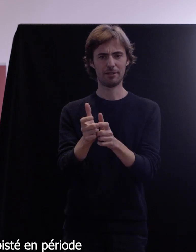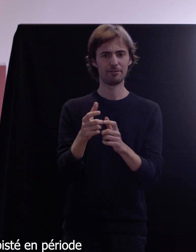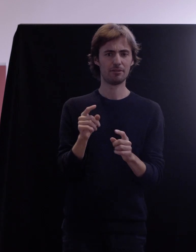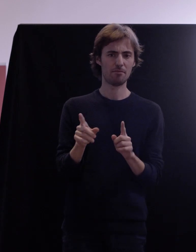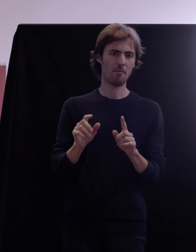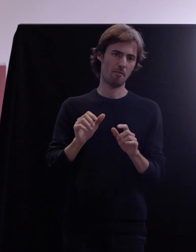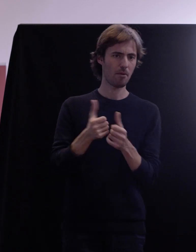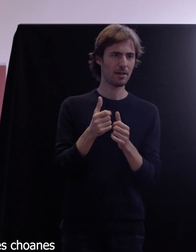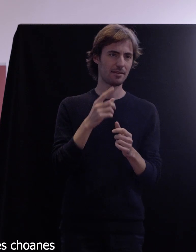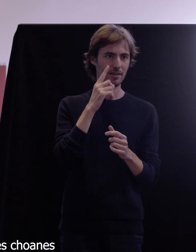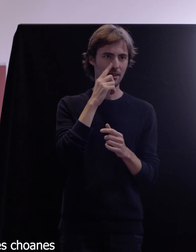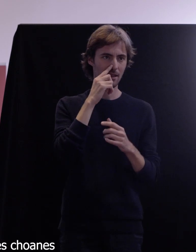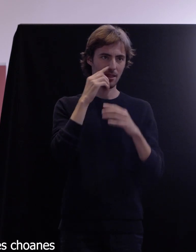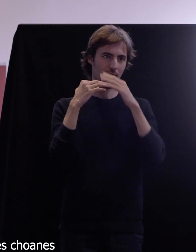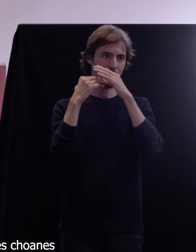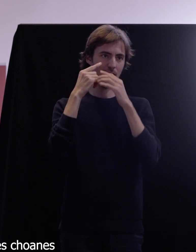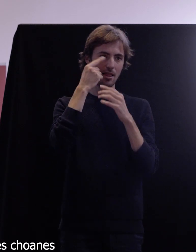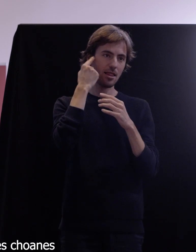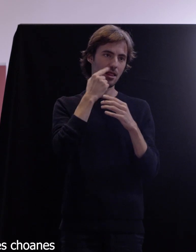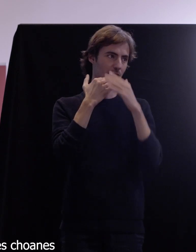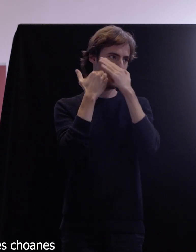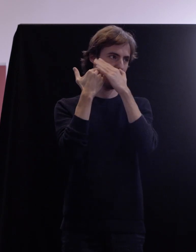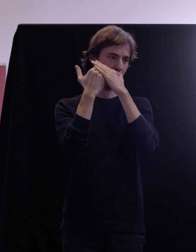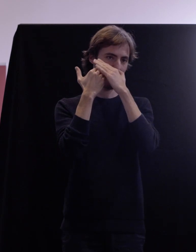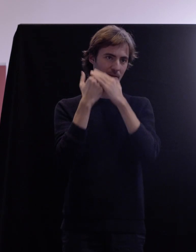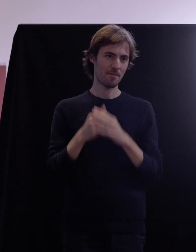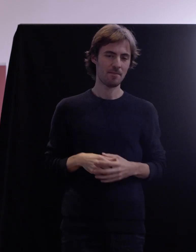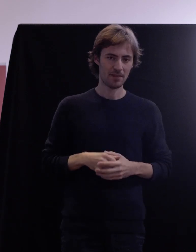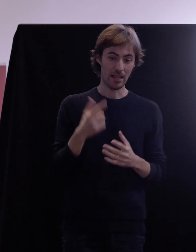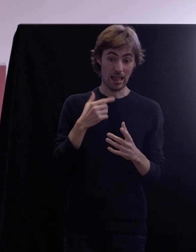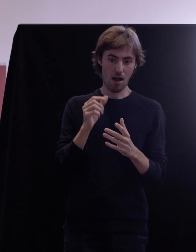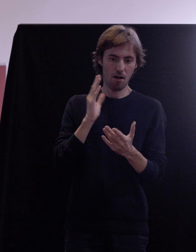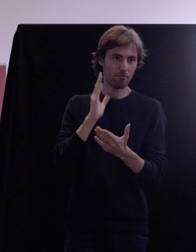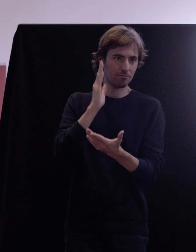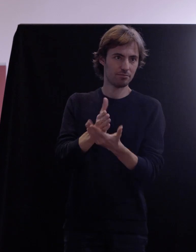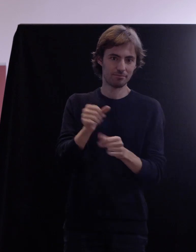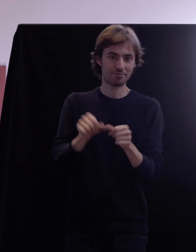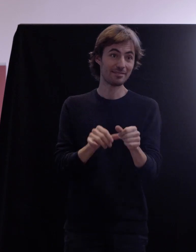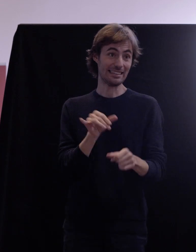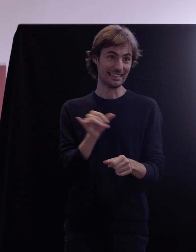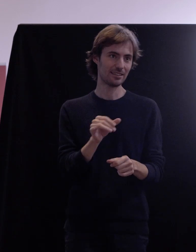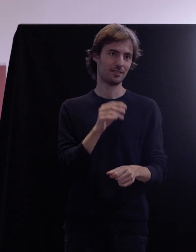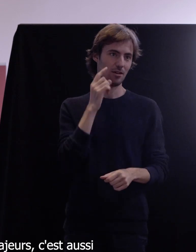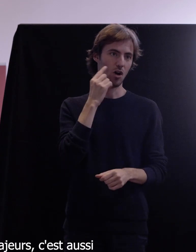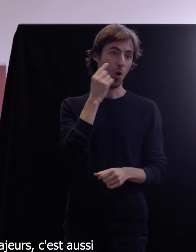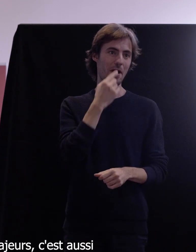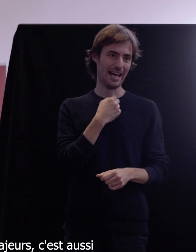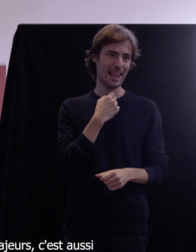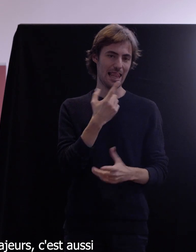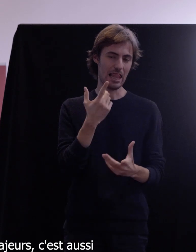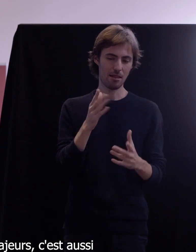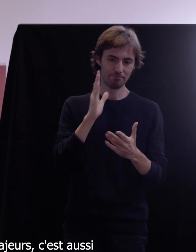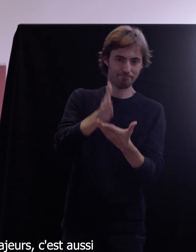des Cohen. Et l'atrésie des Cohen, ça nécessite une prise en charge chirurgicale qui est assurée par les ORL. Et un des